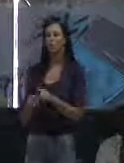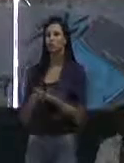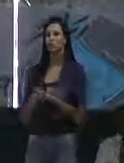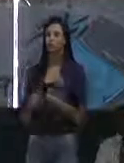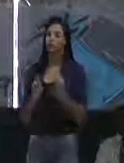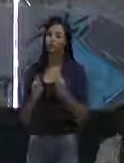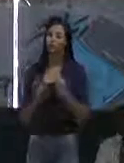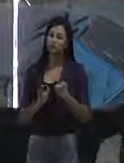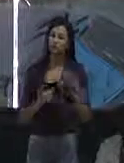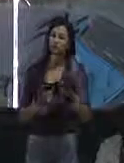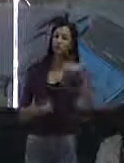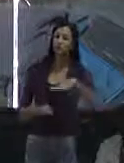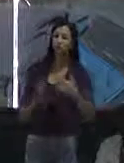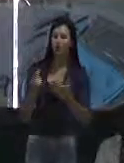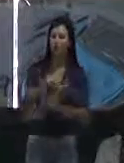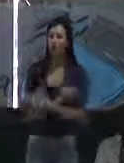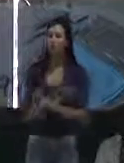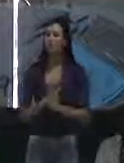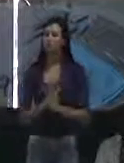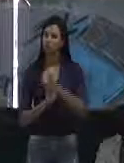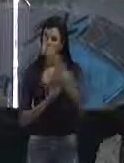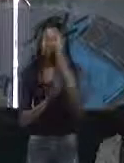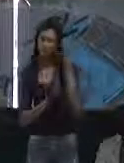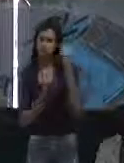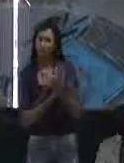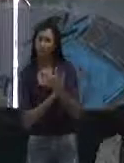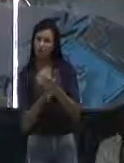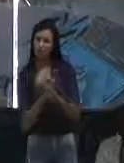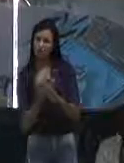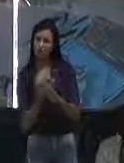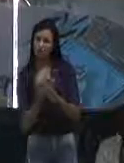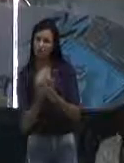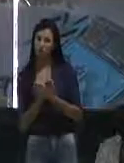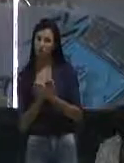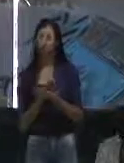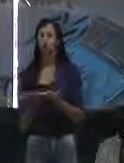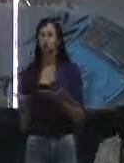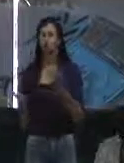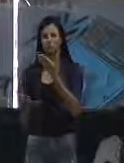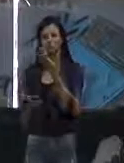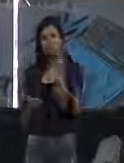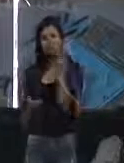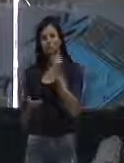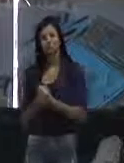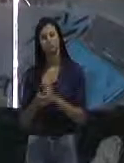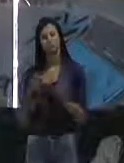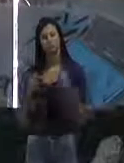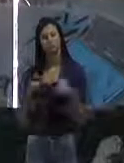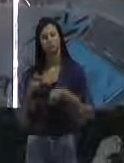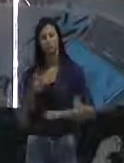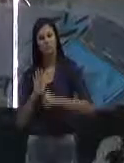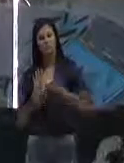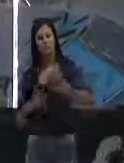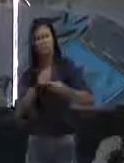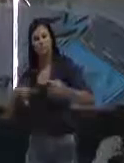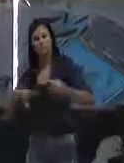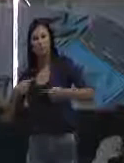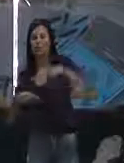dadas. Esqueceram algumas aulas? Funciona assim, não. Tem que ganhar nas urnas.